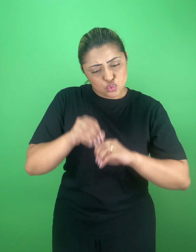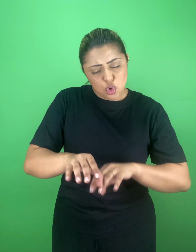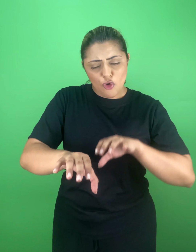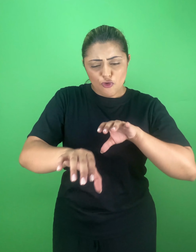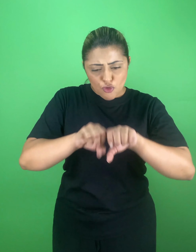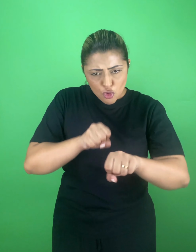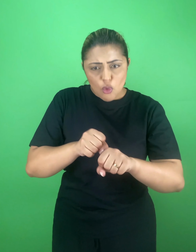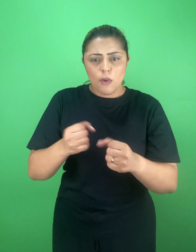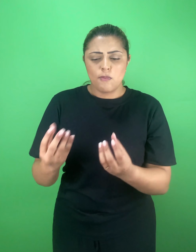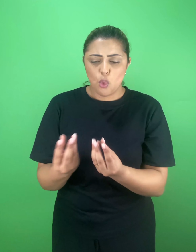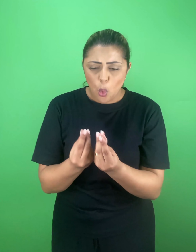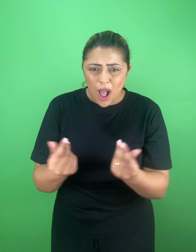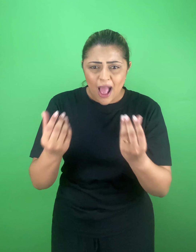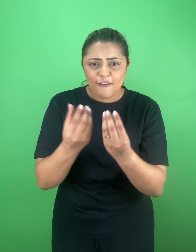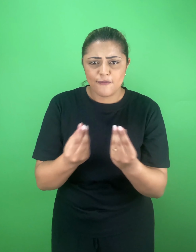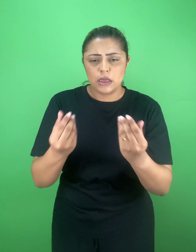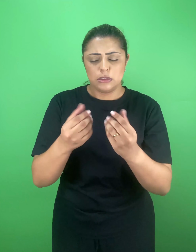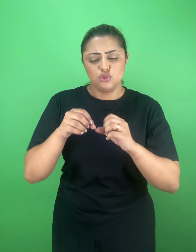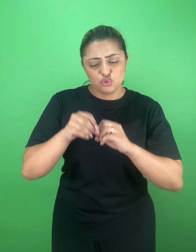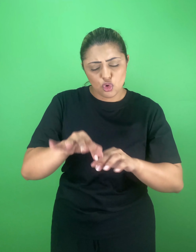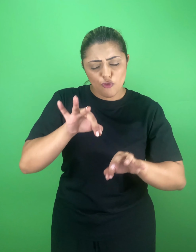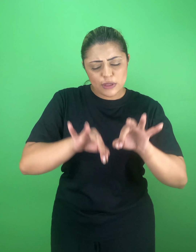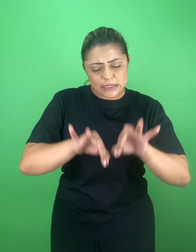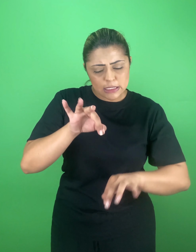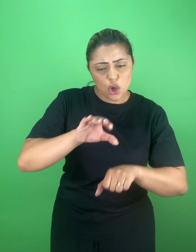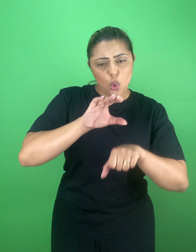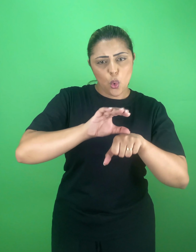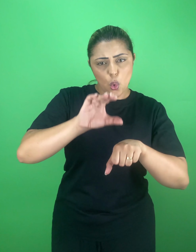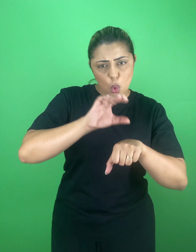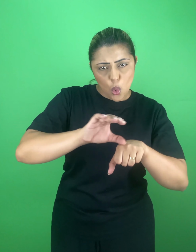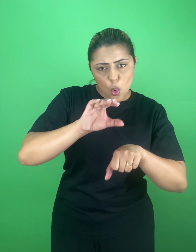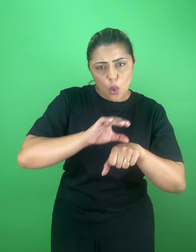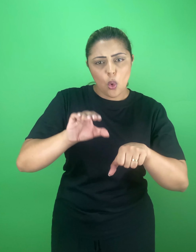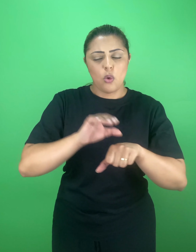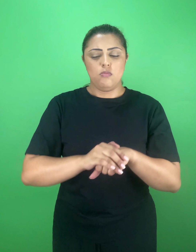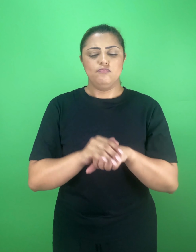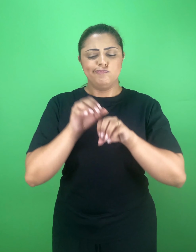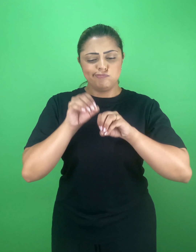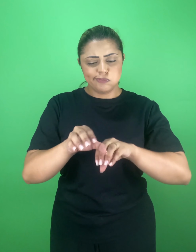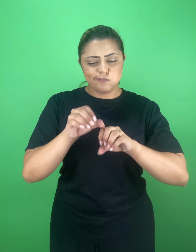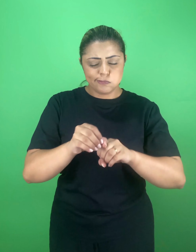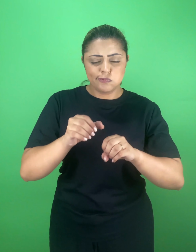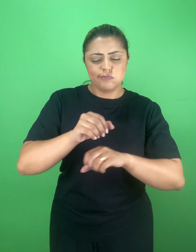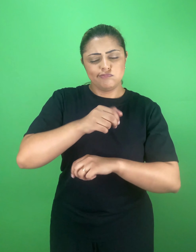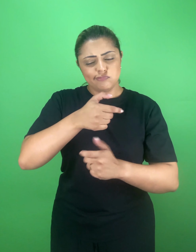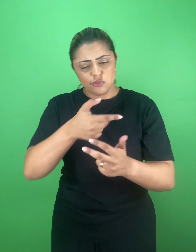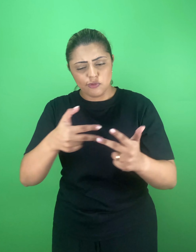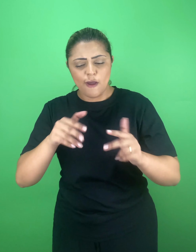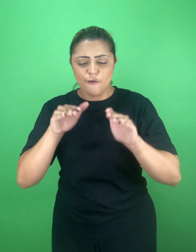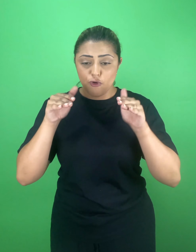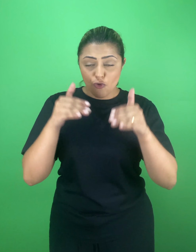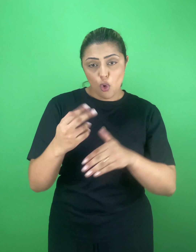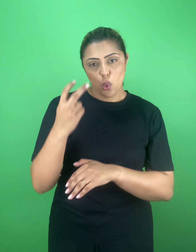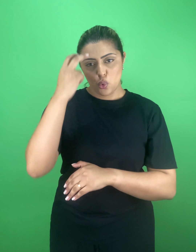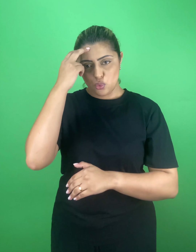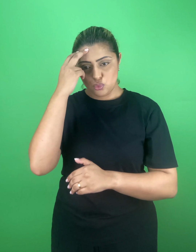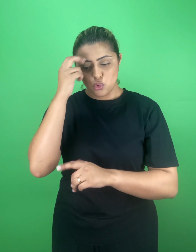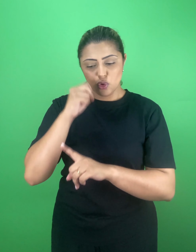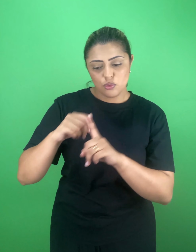qualificação, tais como oficinas, cursos, ações educativas relacionadas a culturas populares e tradicionais